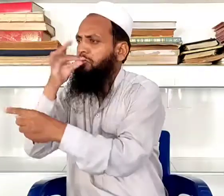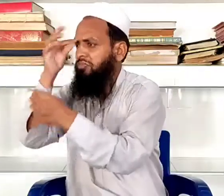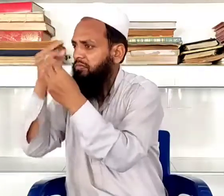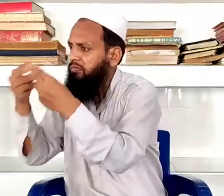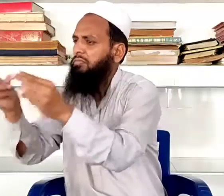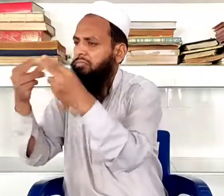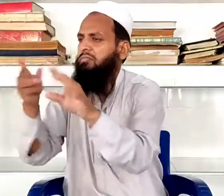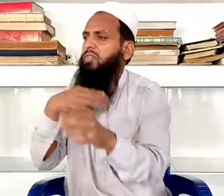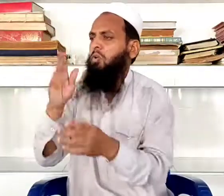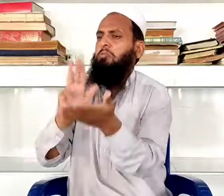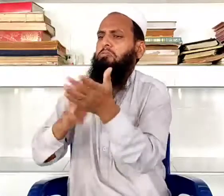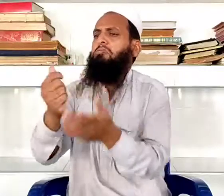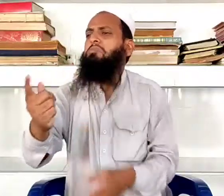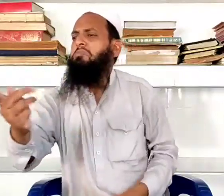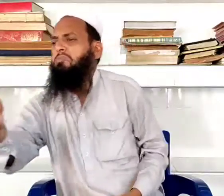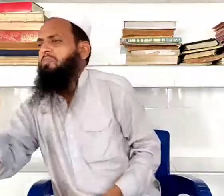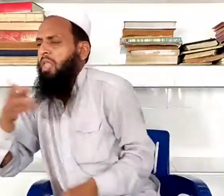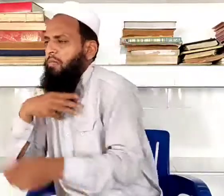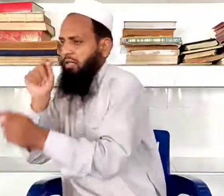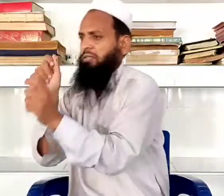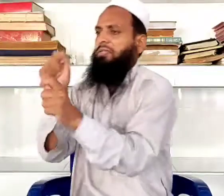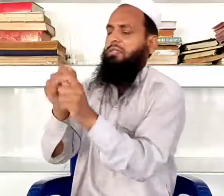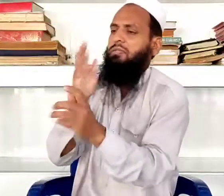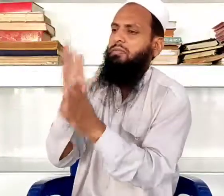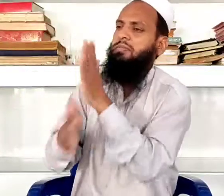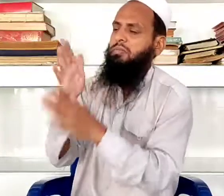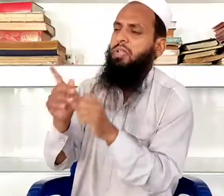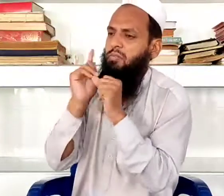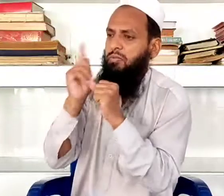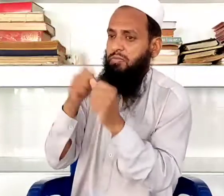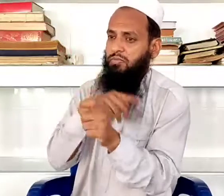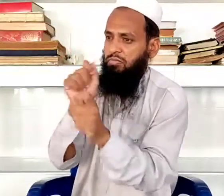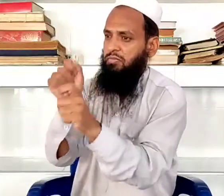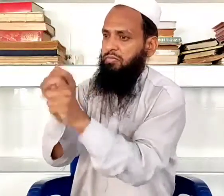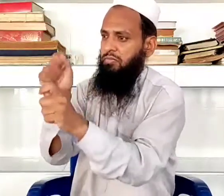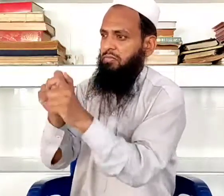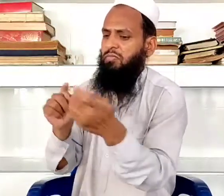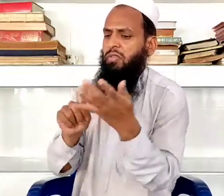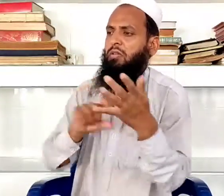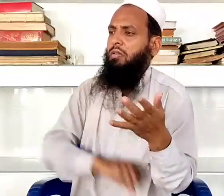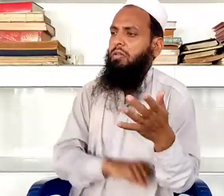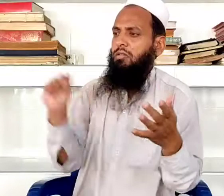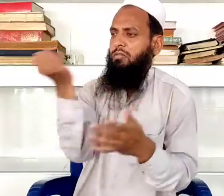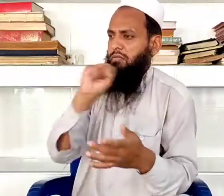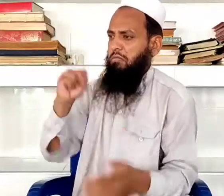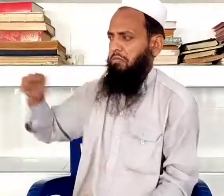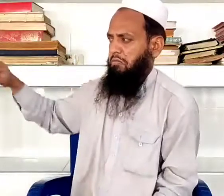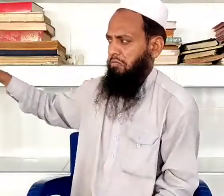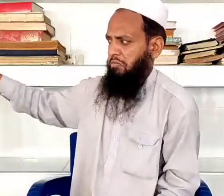نے فرمایا نے یا رسول اللہ صلی اللہ علیہ وسلم میری بھی خاص تیار دعا تمنا ہے رہے کہ میں نے اپنے